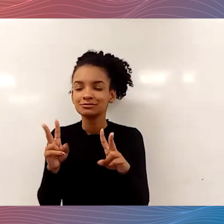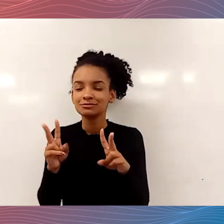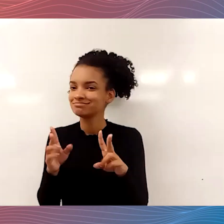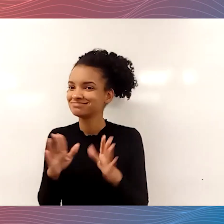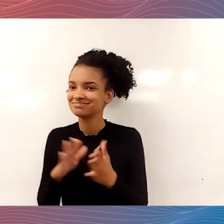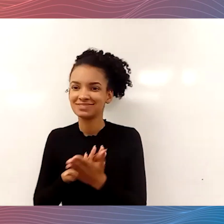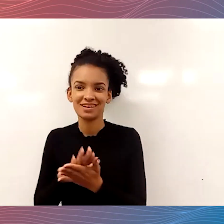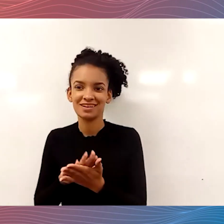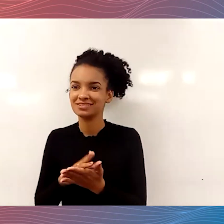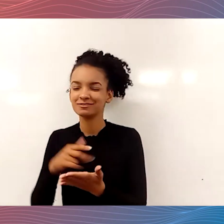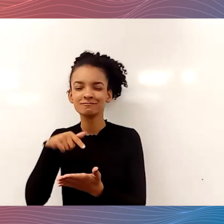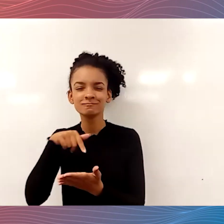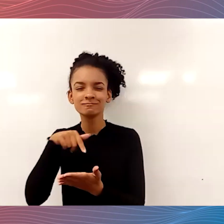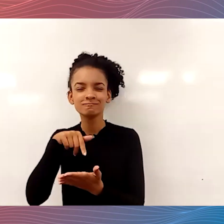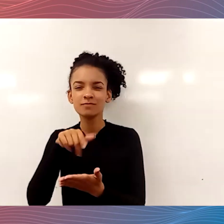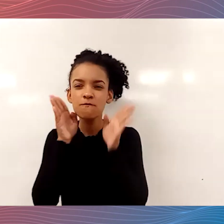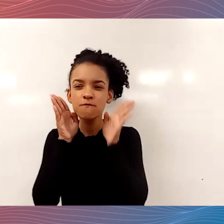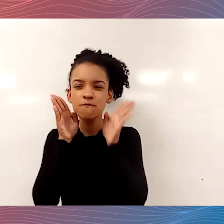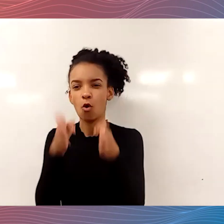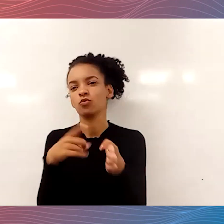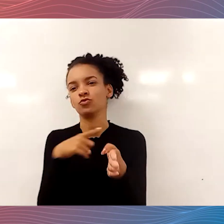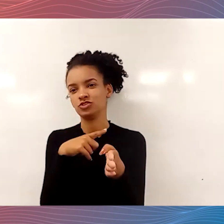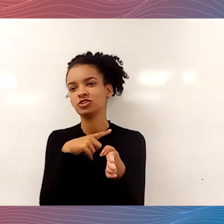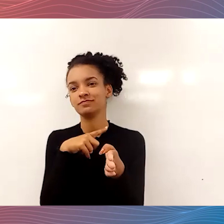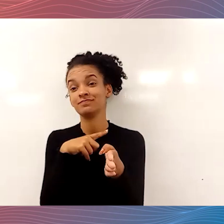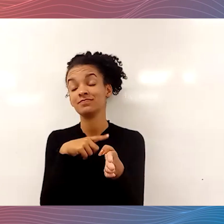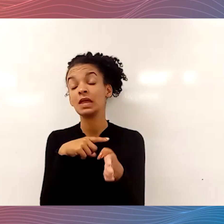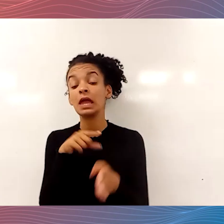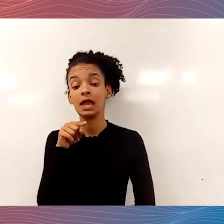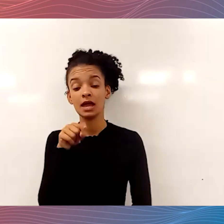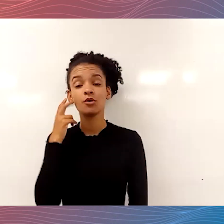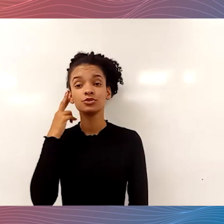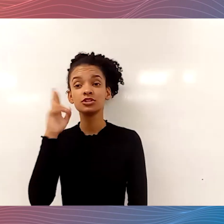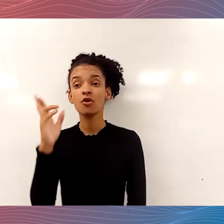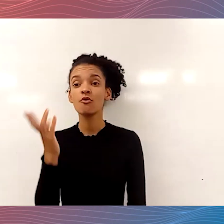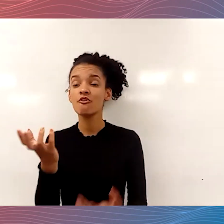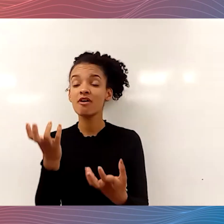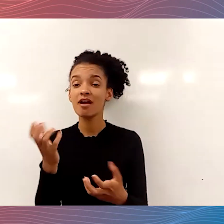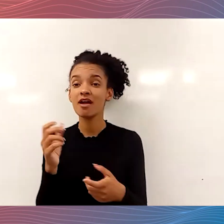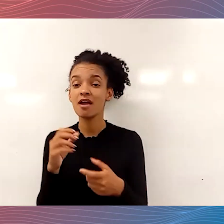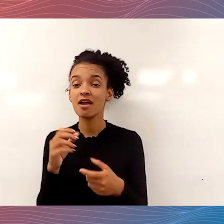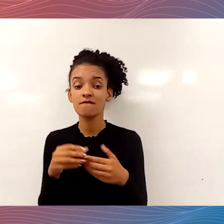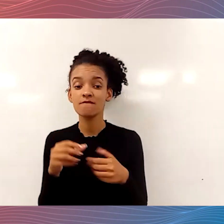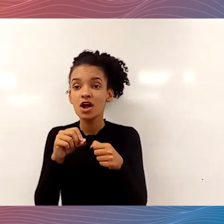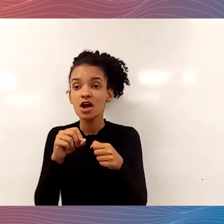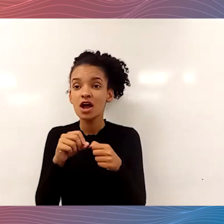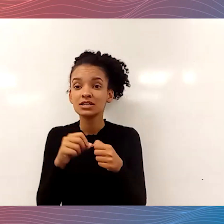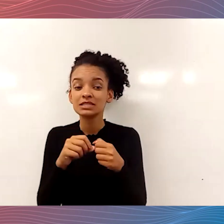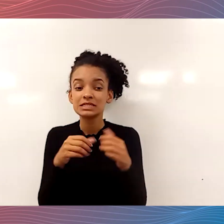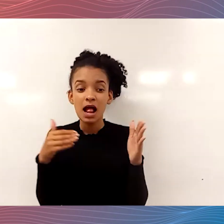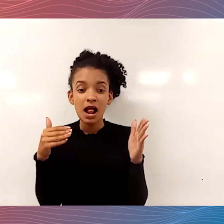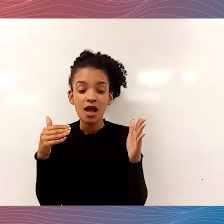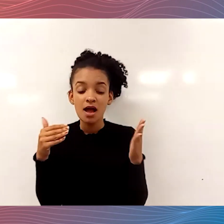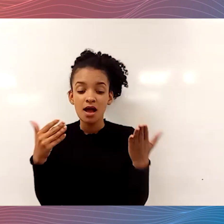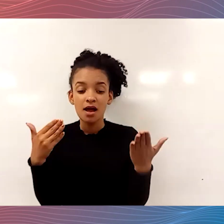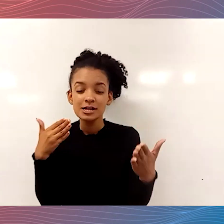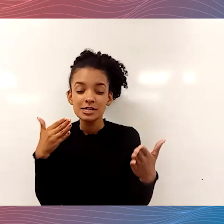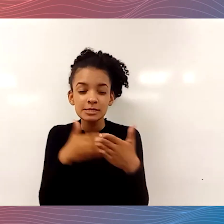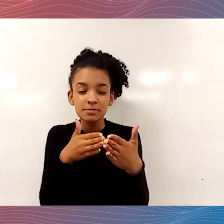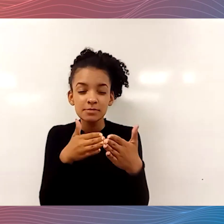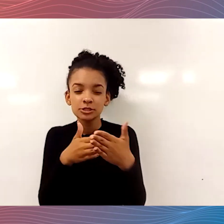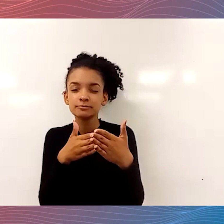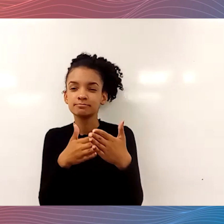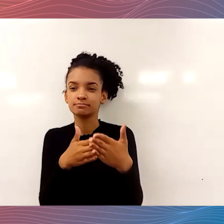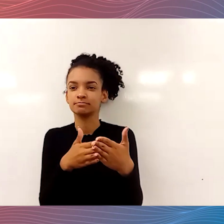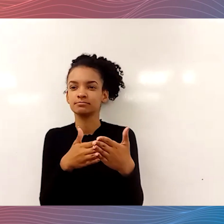Irmãos, o Senhor quer nos levar ao limite. Enquanto você acha que você pode fazer alguma coisa pela sua capacidade,